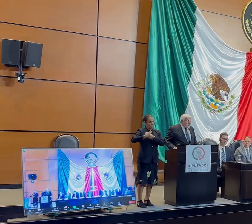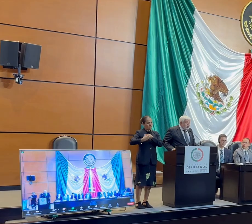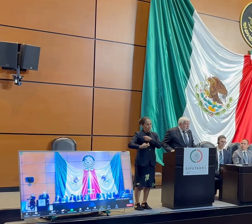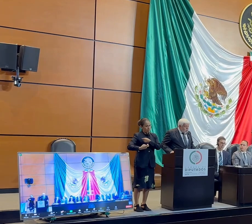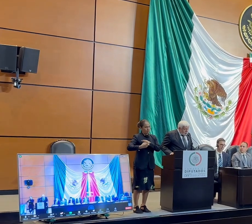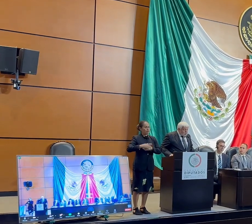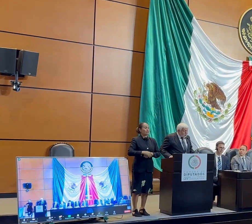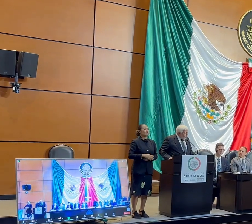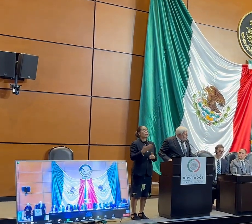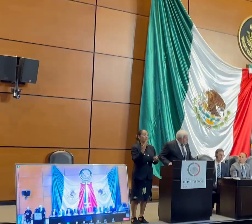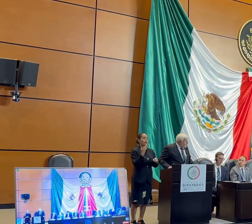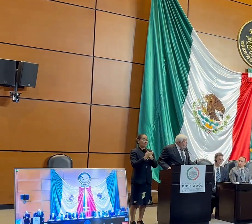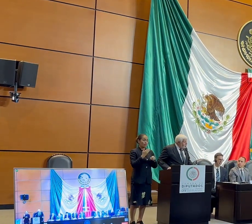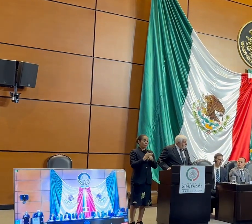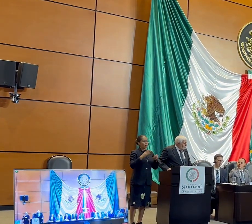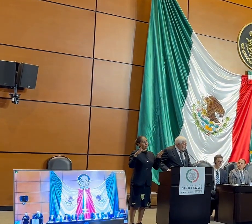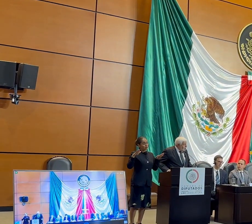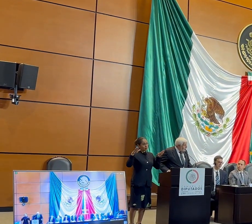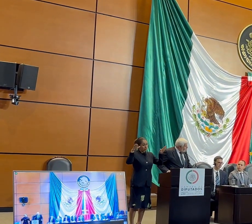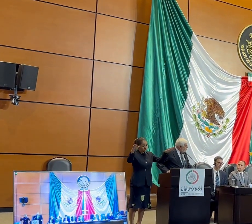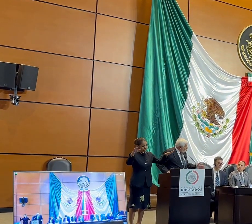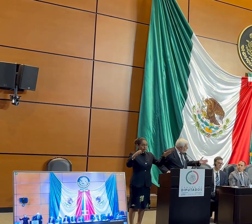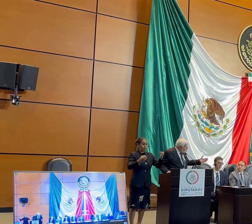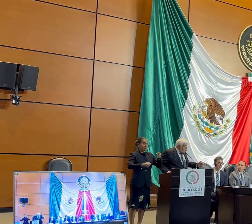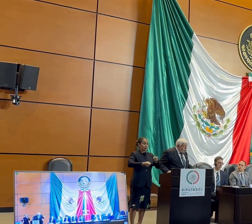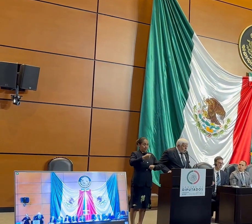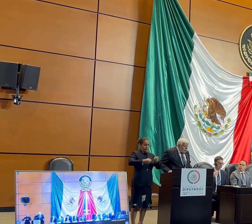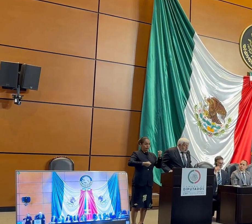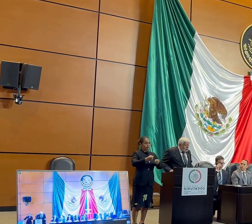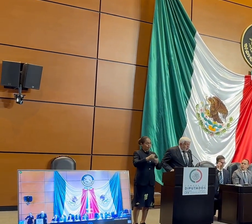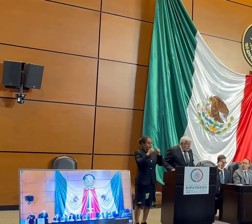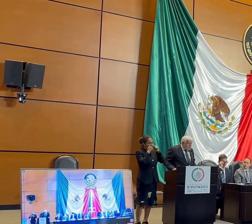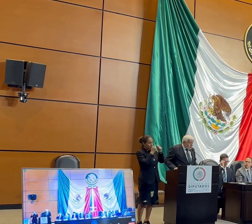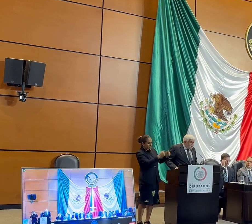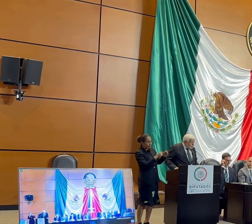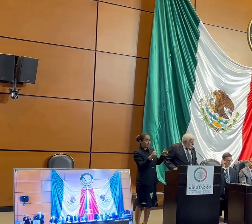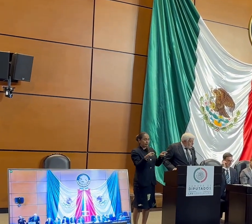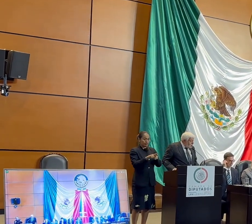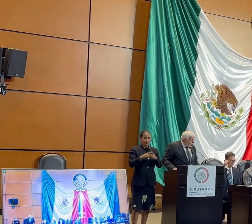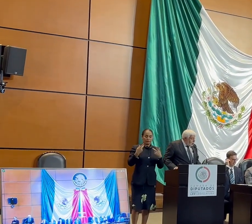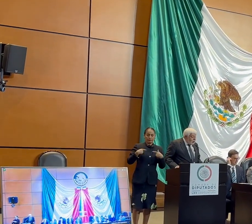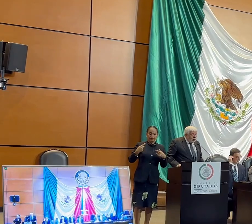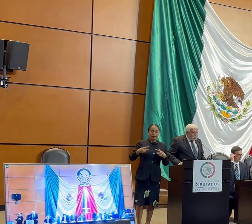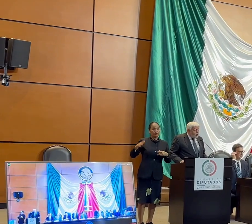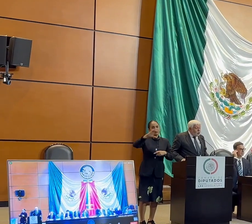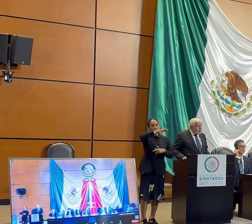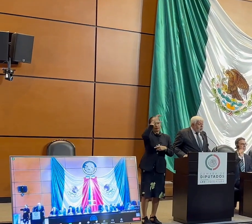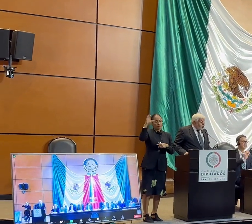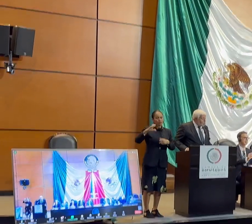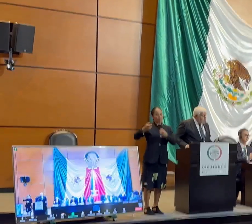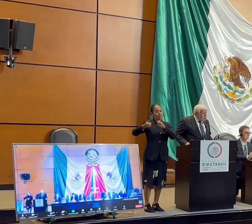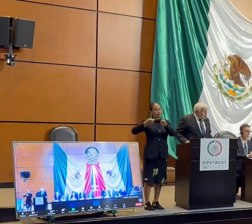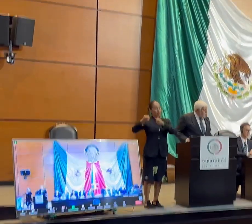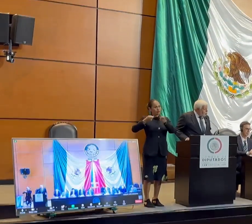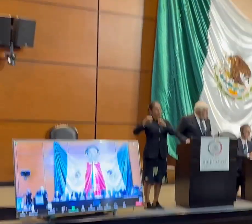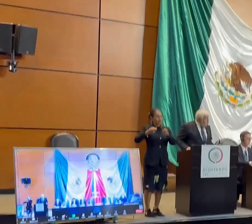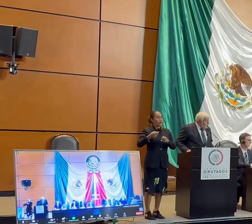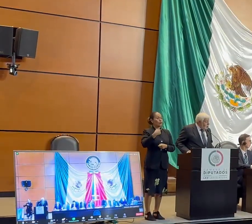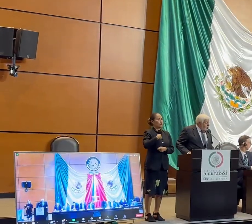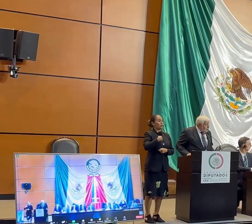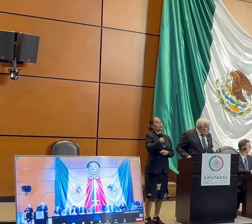Creo que es tiempo de escuchar a los pilotos y ahora también a los controladores aéreos. A Enrique Kolbeck lo